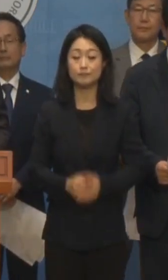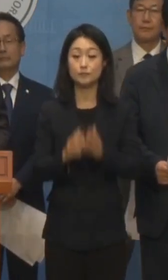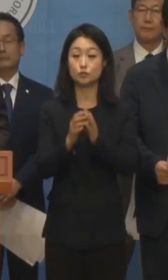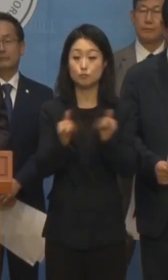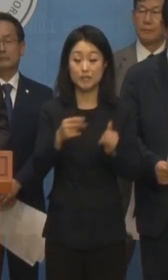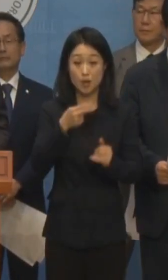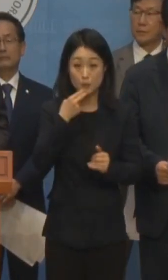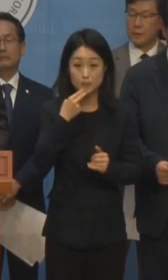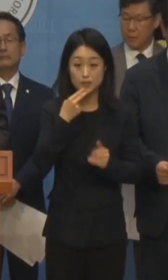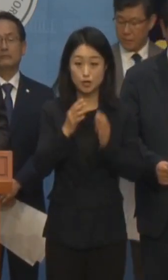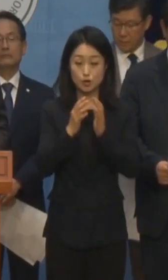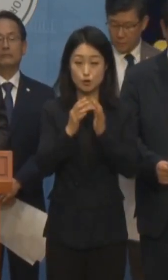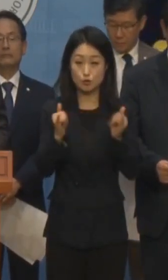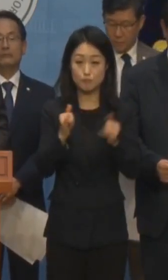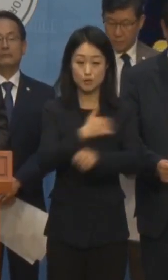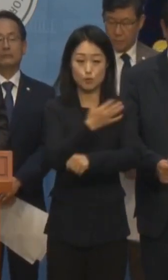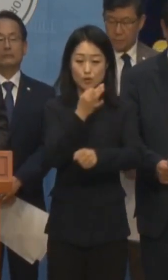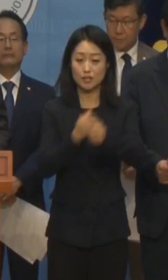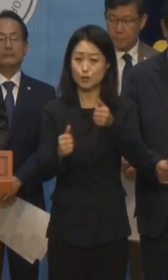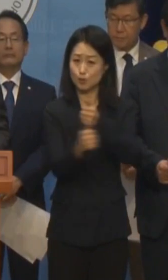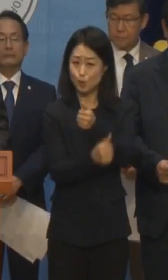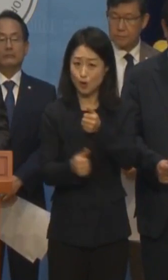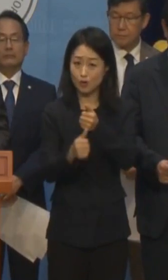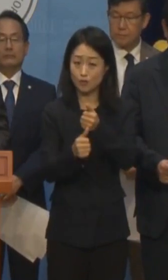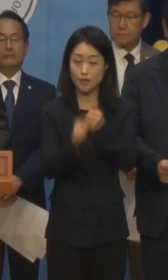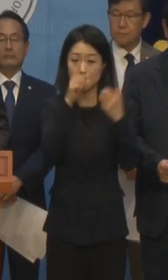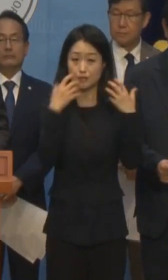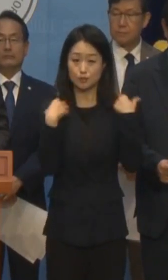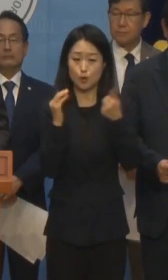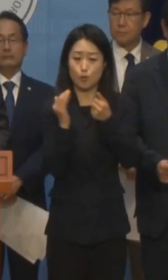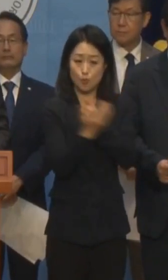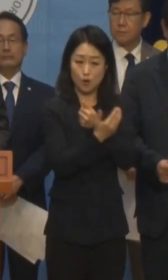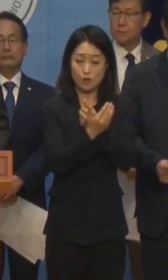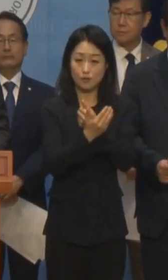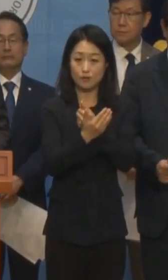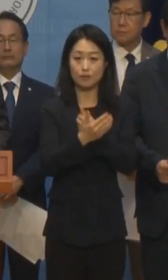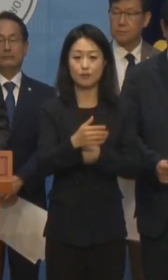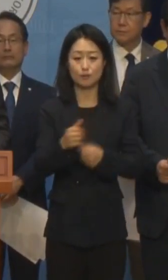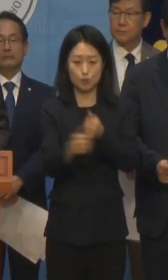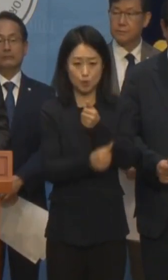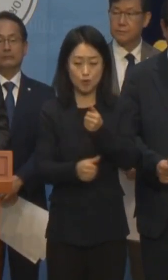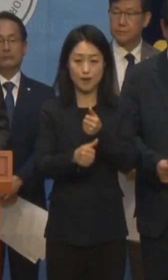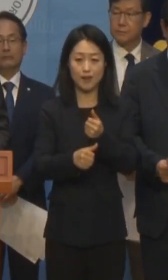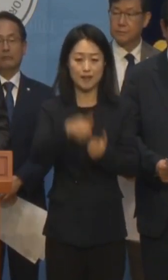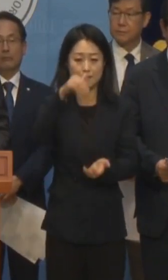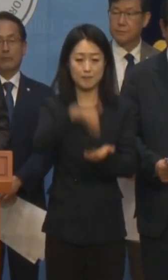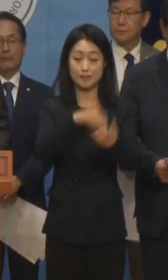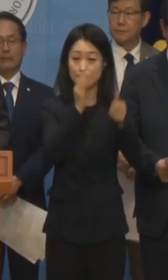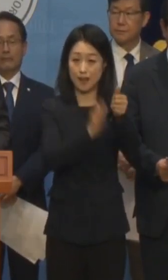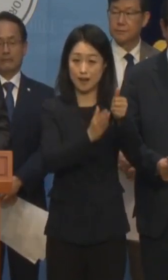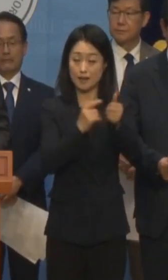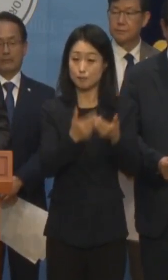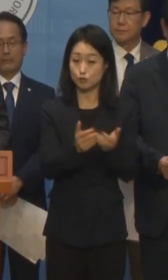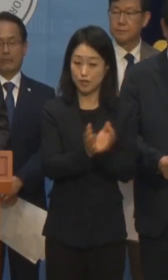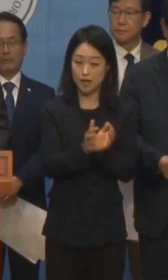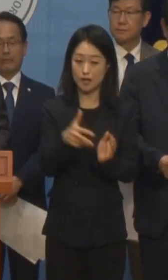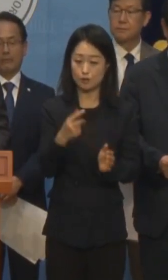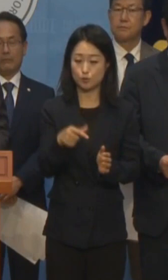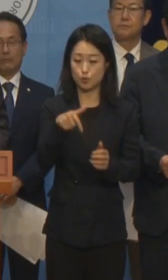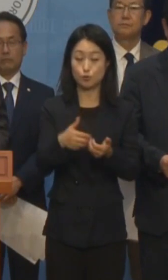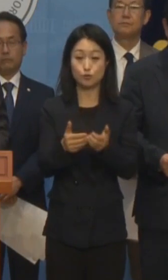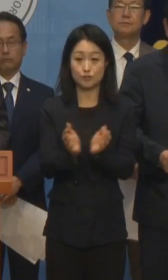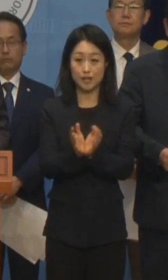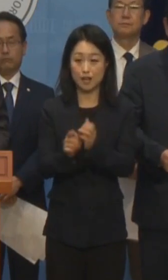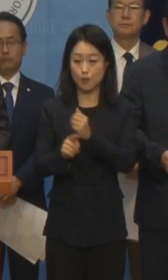국민 없는 국민권익위원회, 정권권익위원회 각성하라. 더불어민주당과